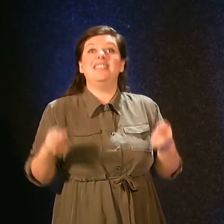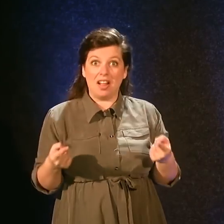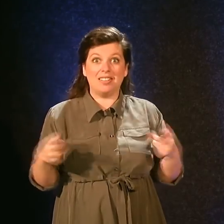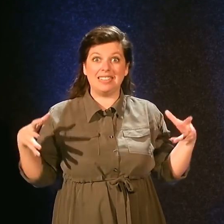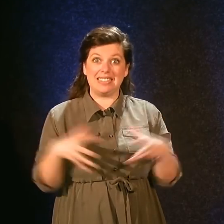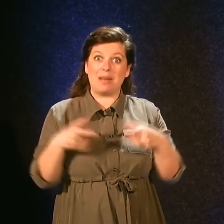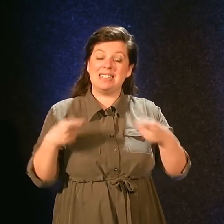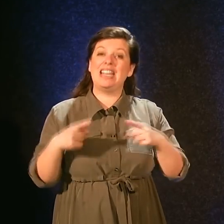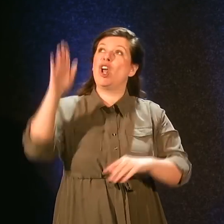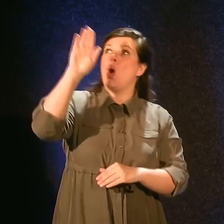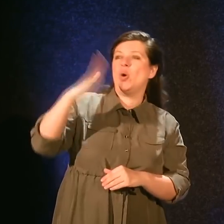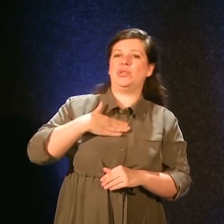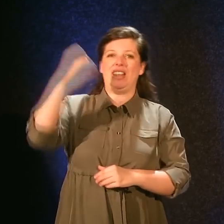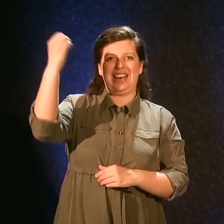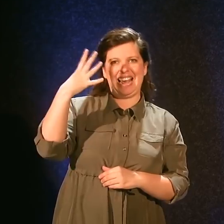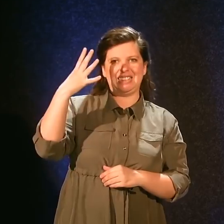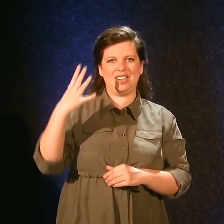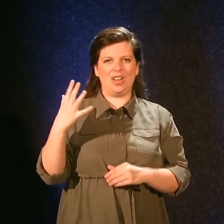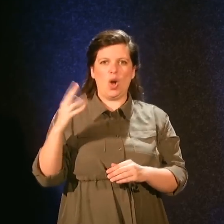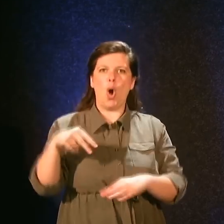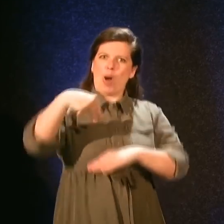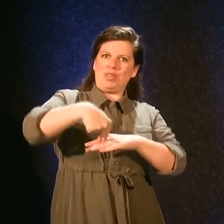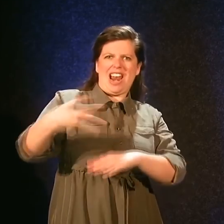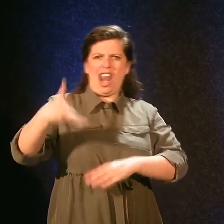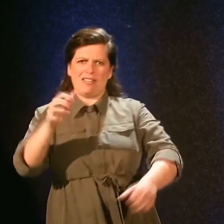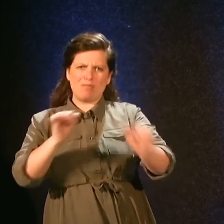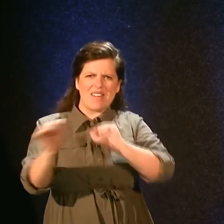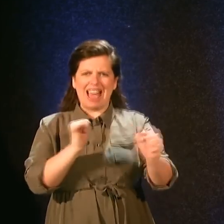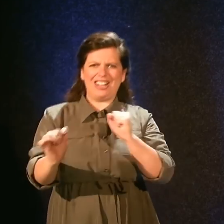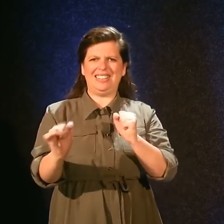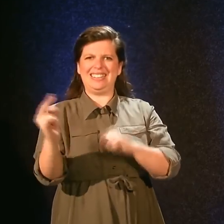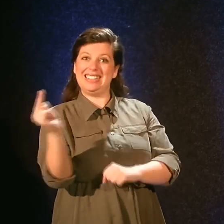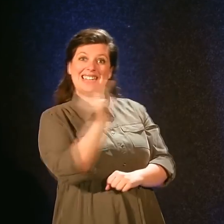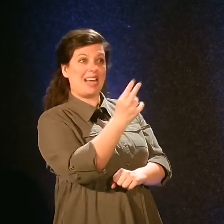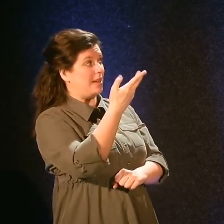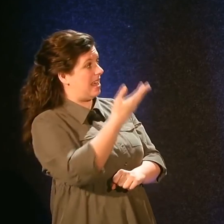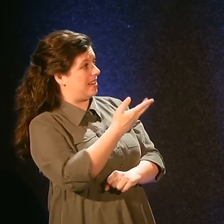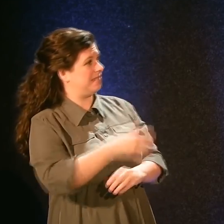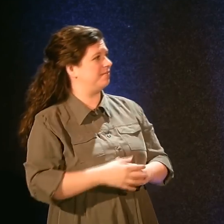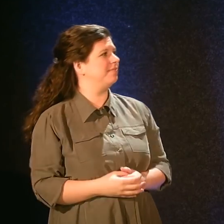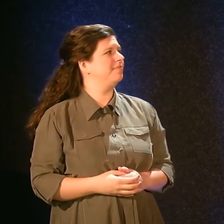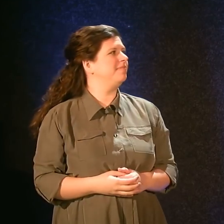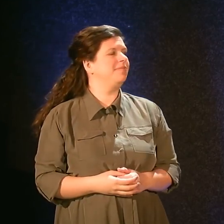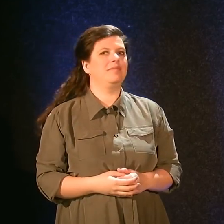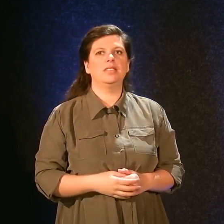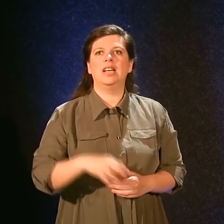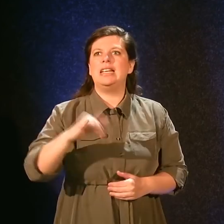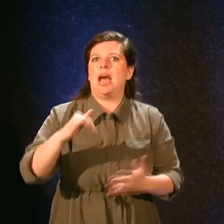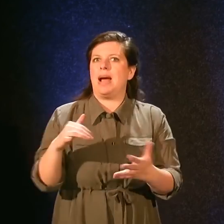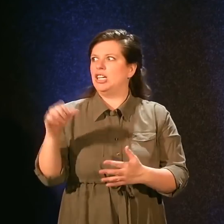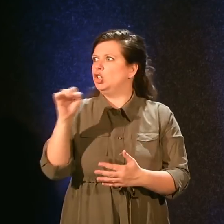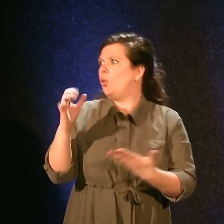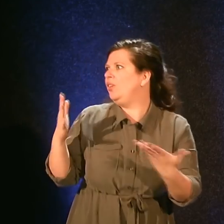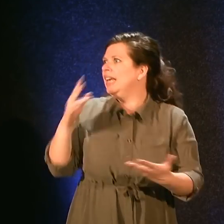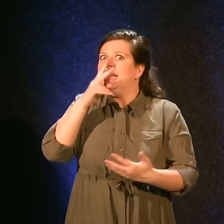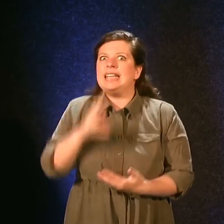we God van Licht. Opstaan, lekker de bewegingen doen. Kijk even mee. Ja, maar even, Sophie, kijk